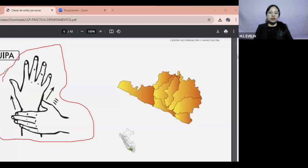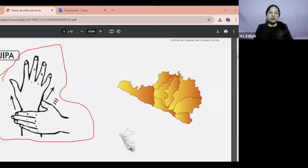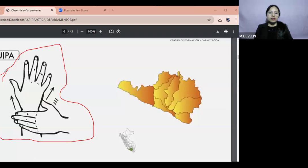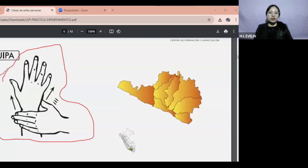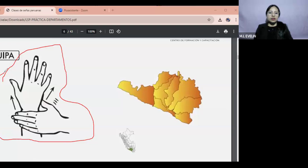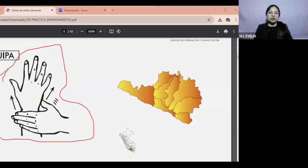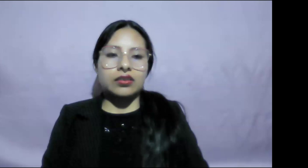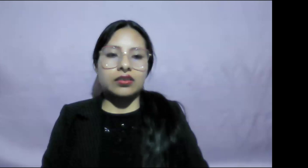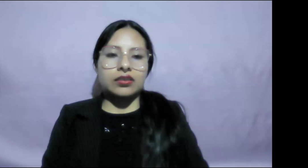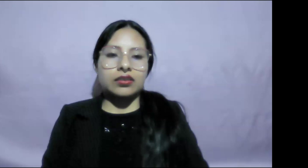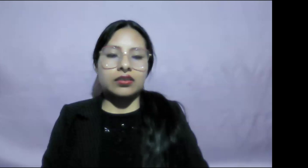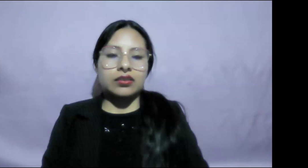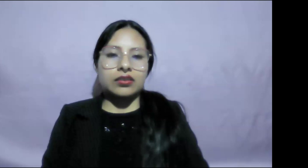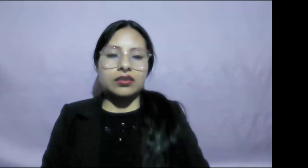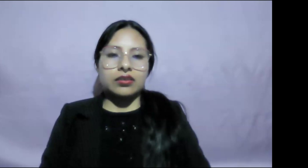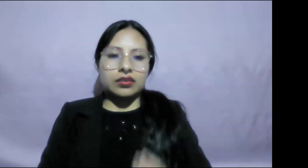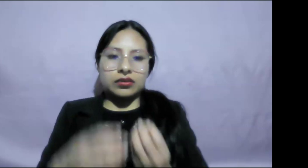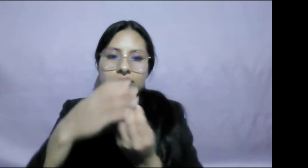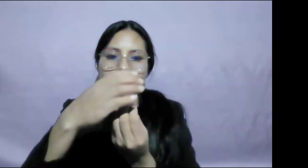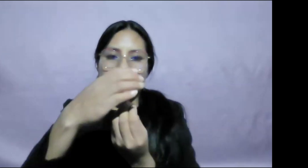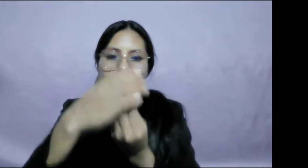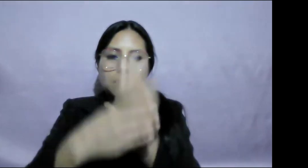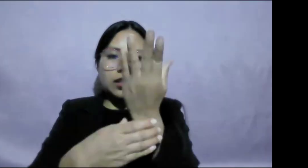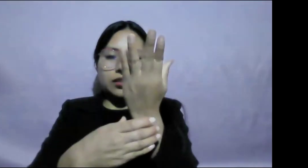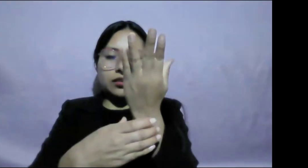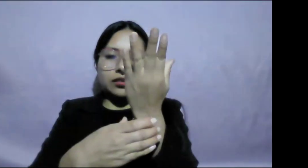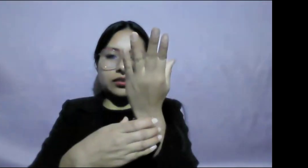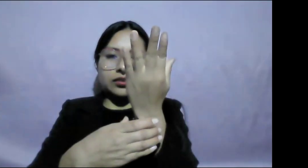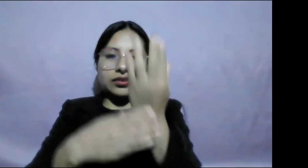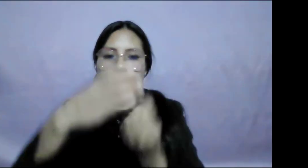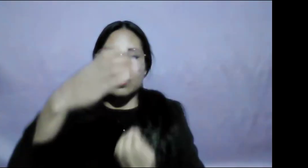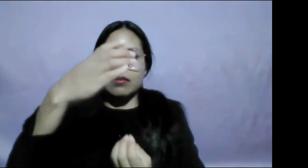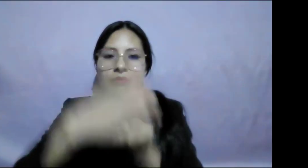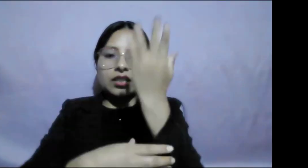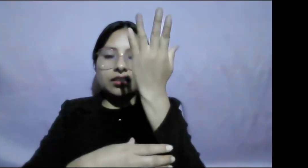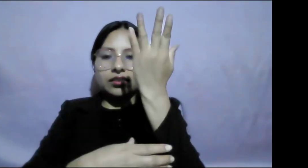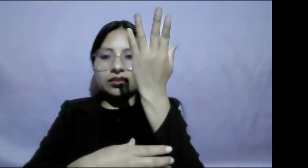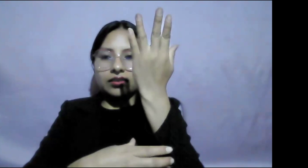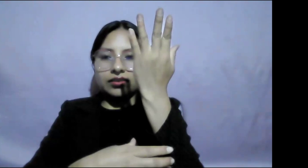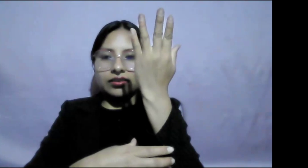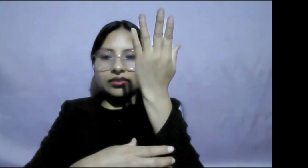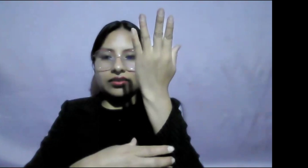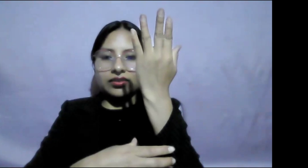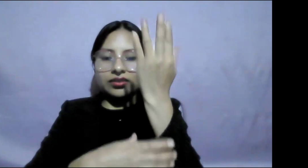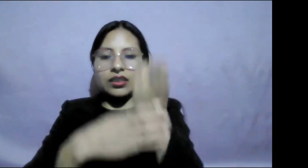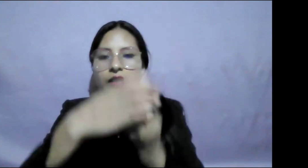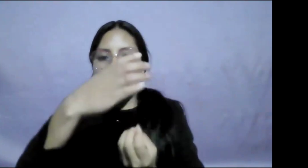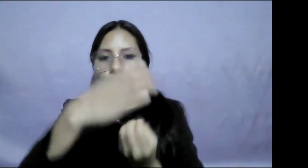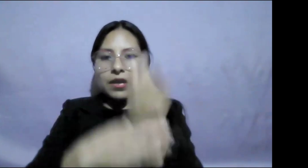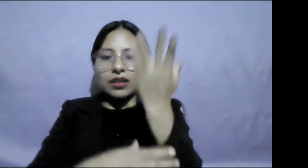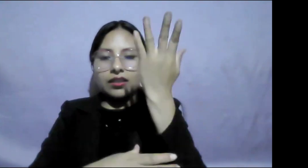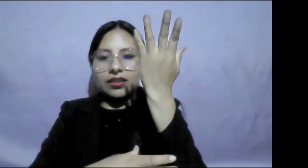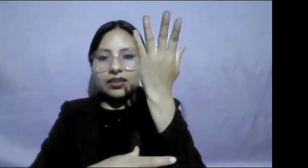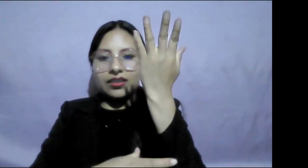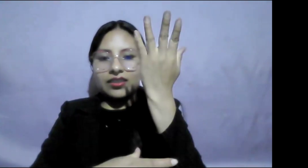mti no por eso es que la seña es como la erupción de un volcán